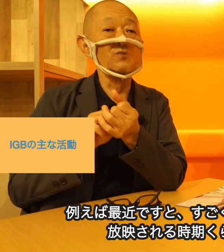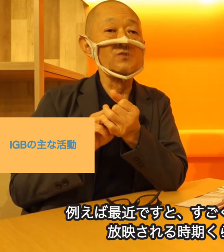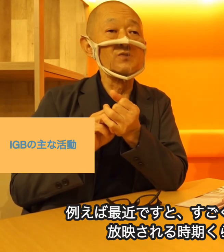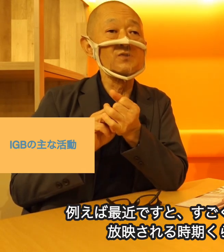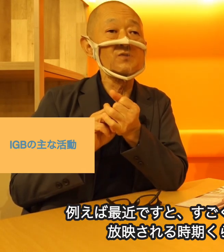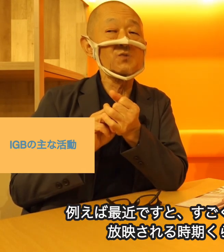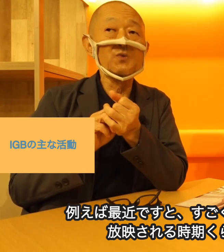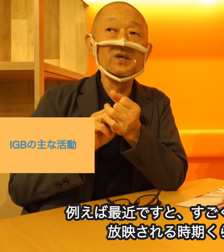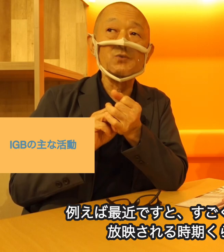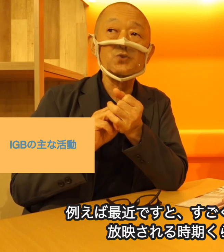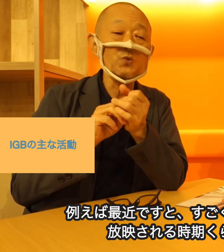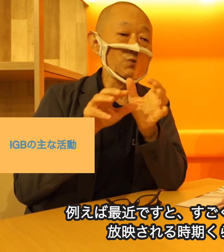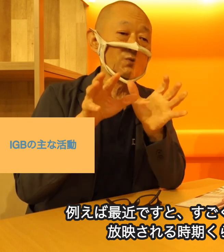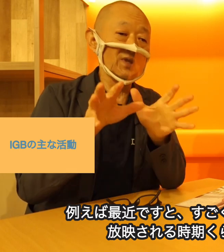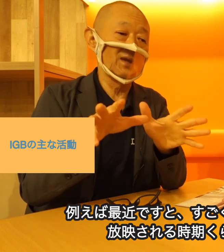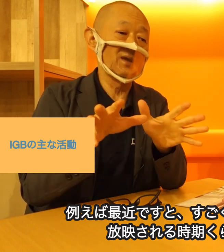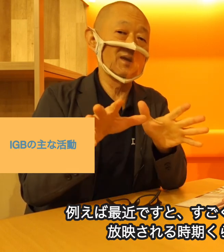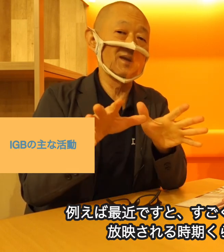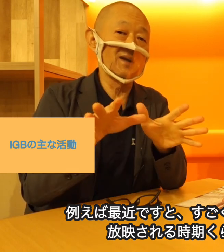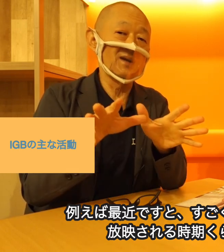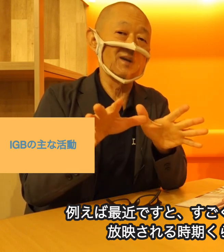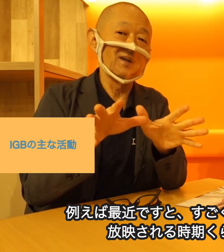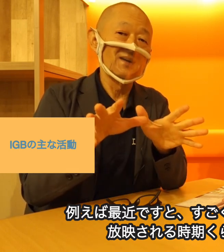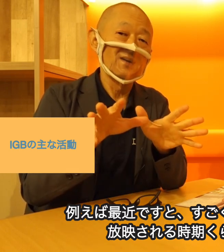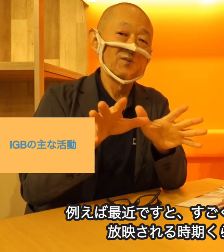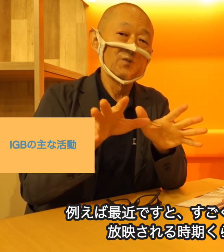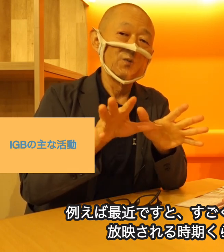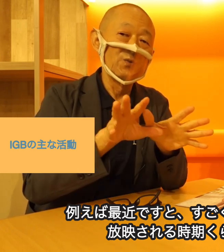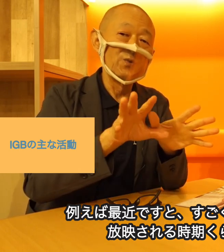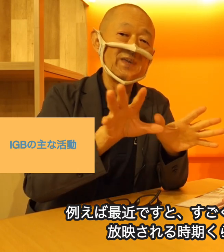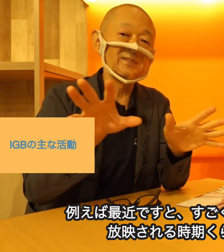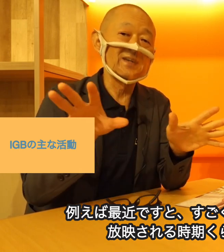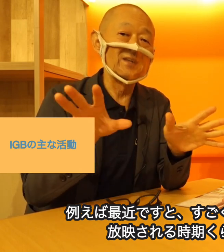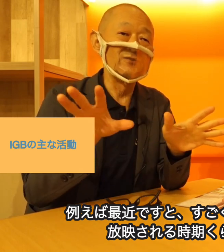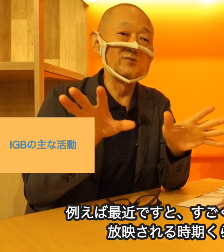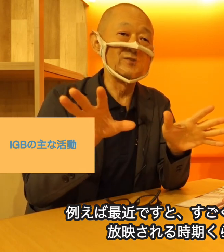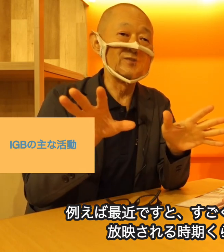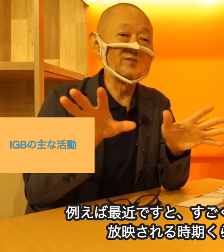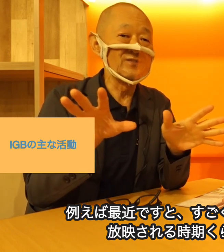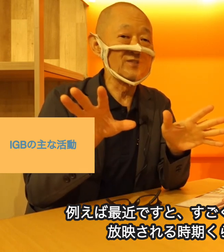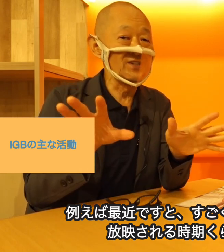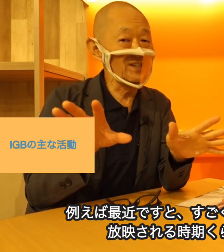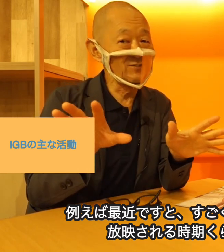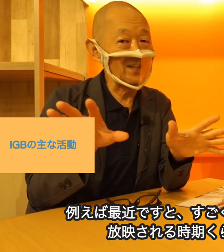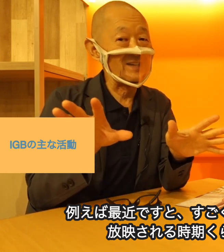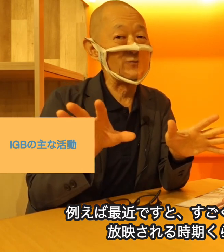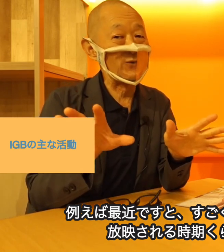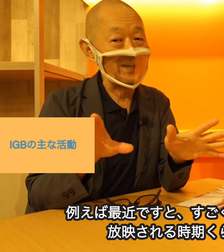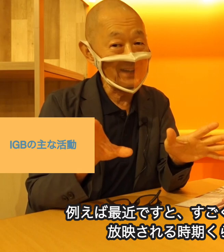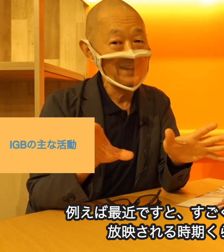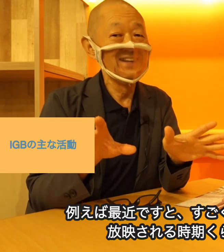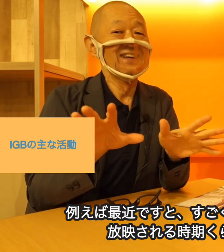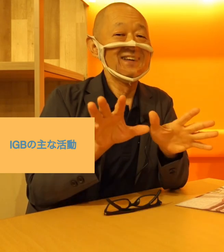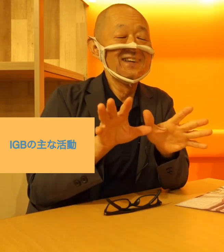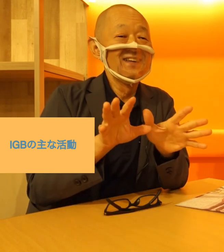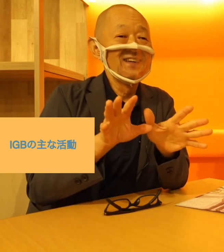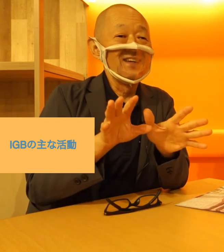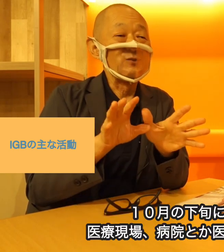くこの後ちょうどこれが放映される時期ぐらいになるのかな、